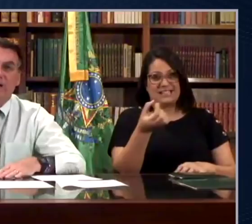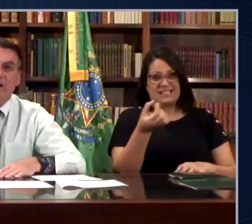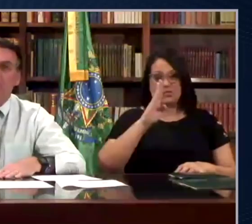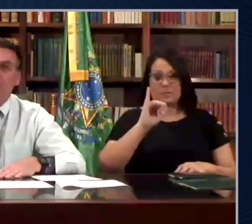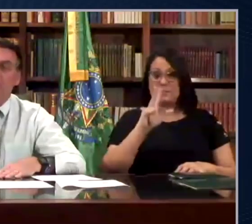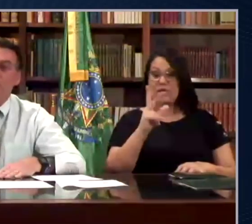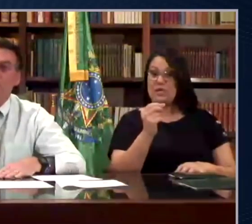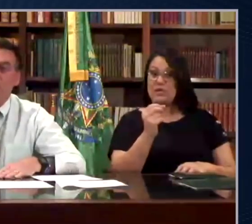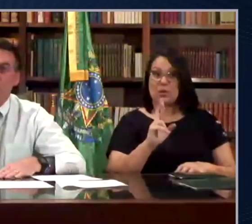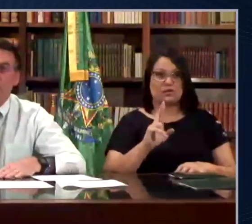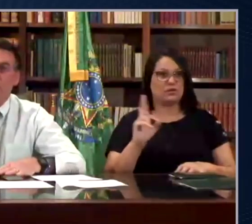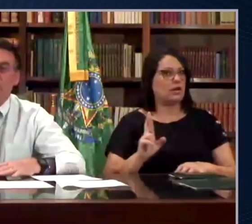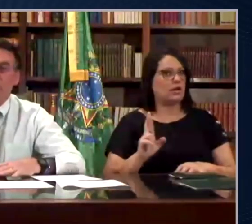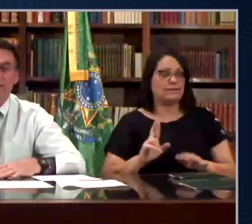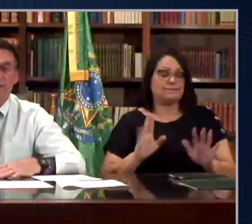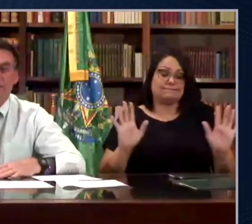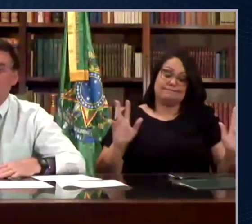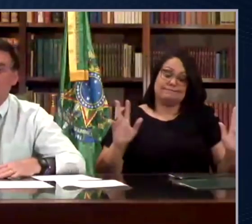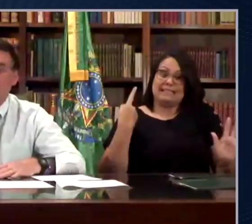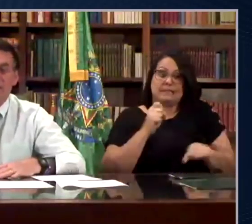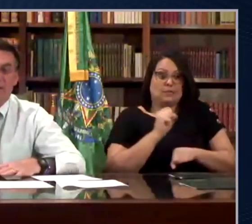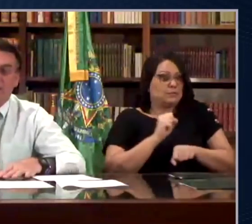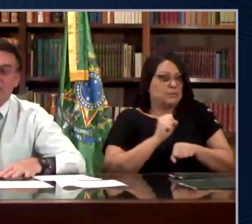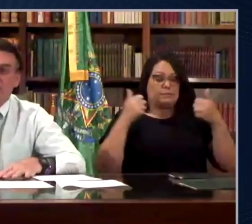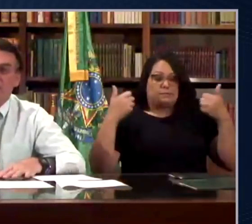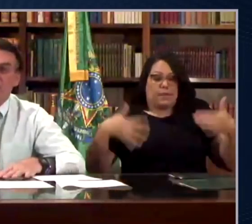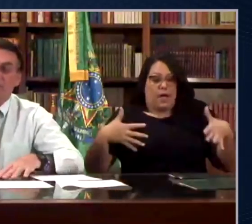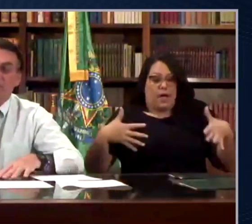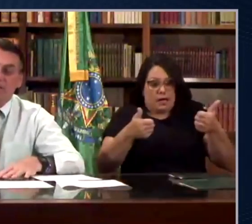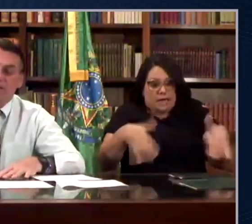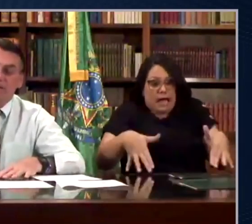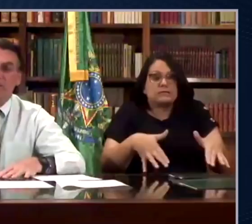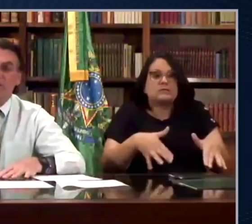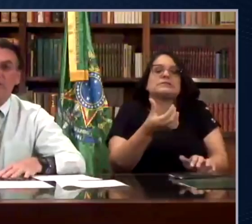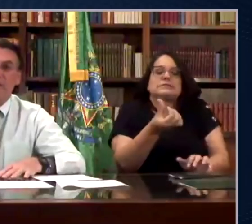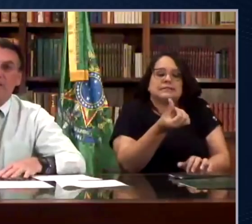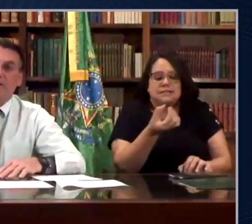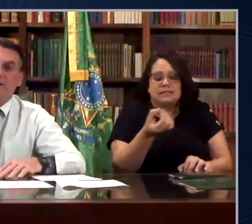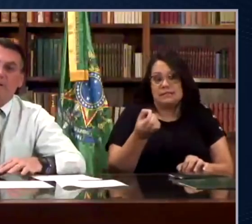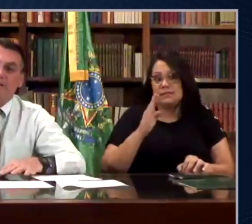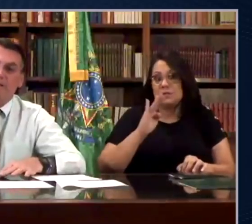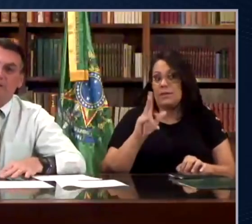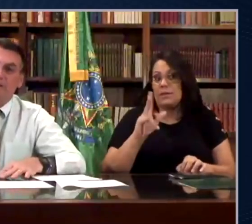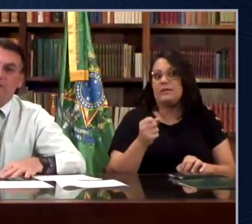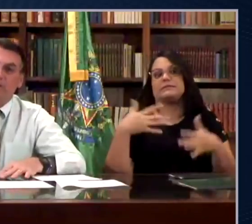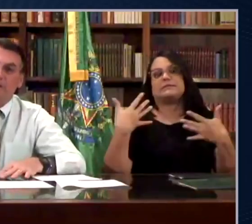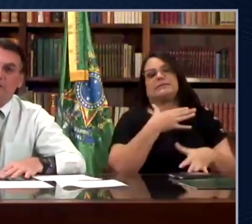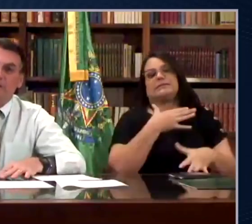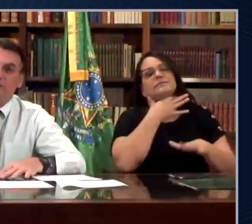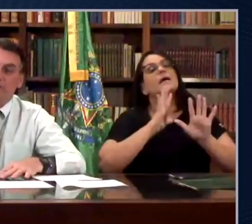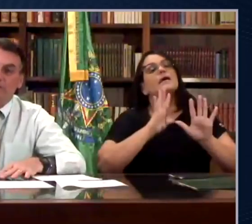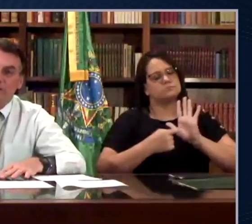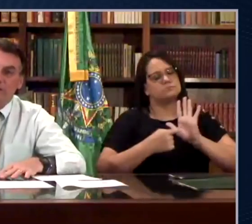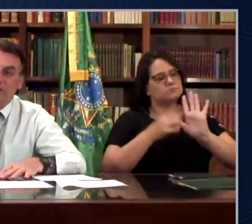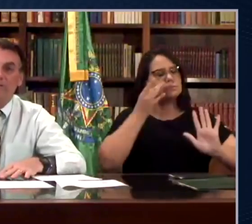de reais. É uma conta que a gente não esperava, é uma conta caríssima, mas bem demonstra a